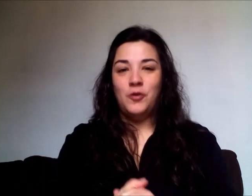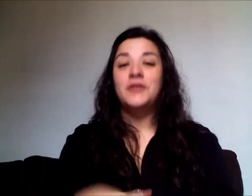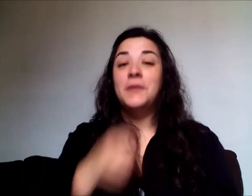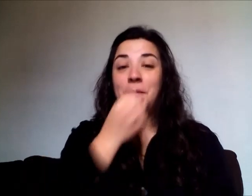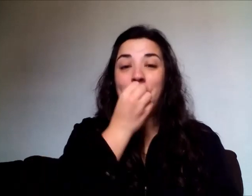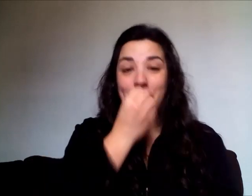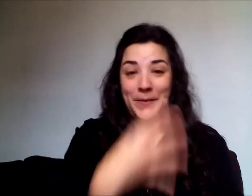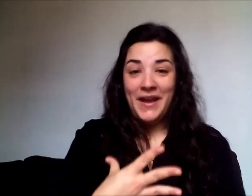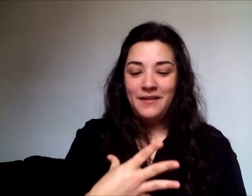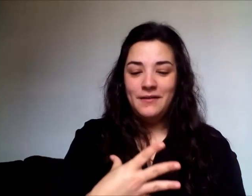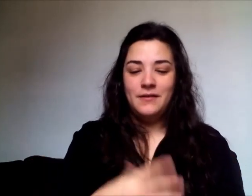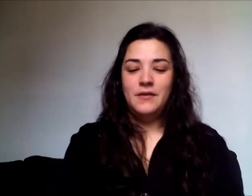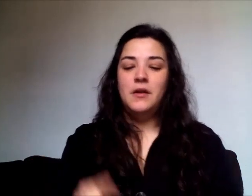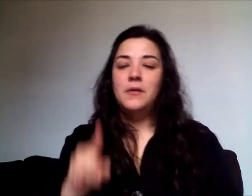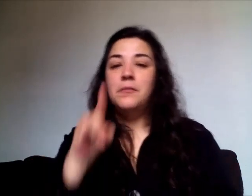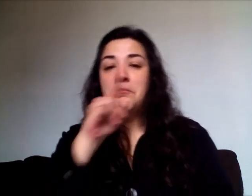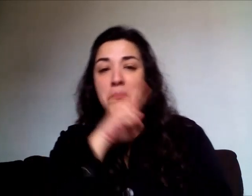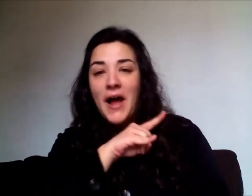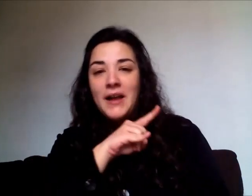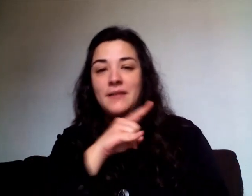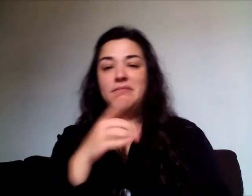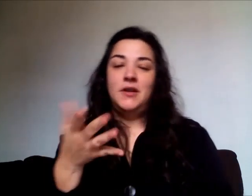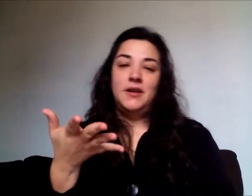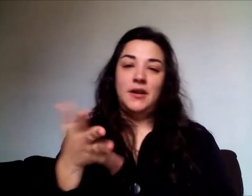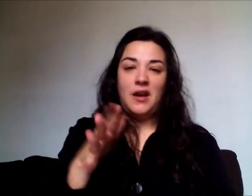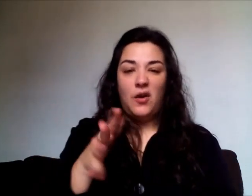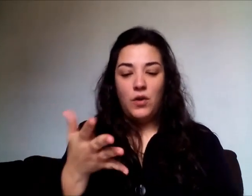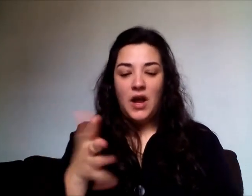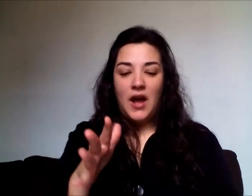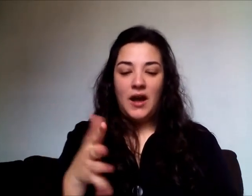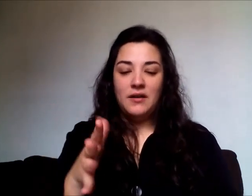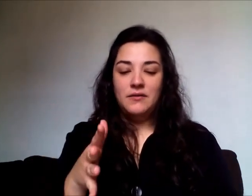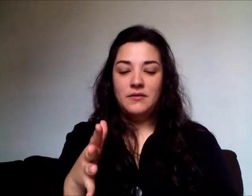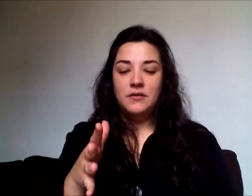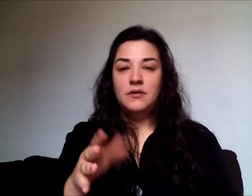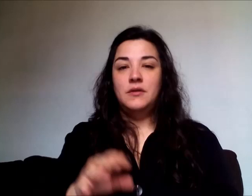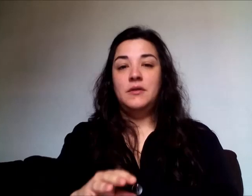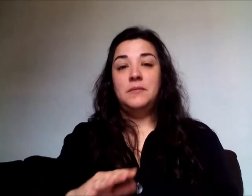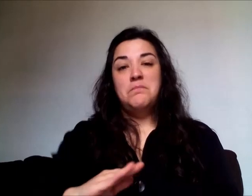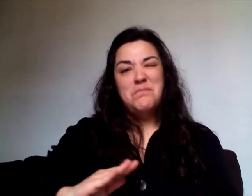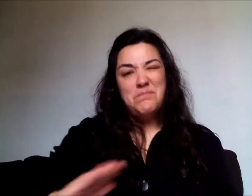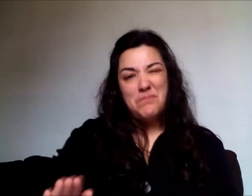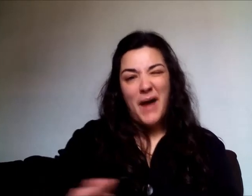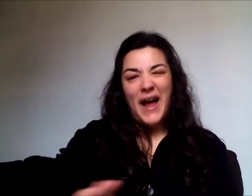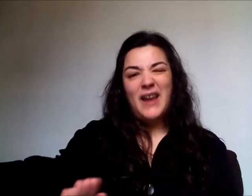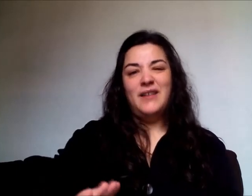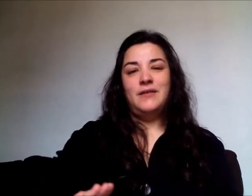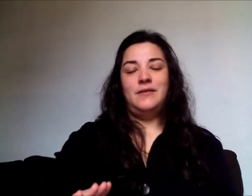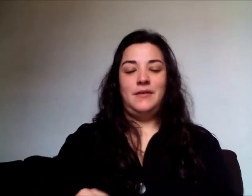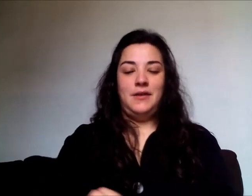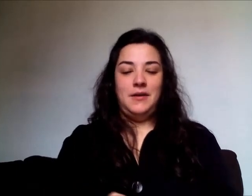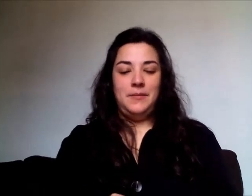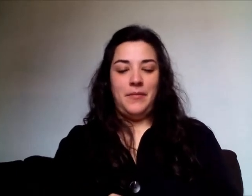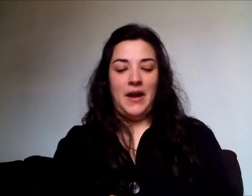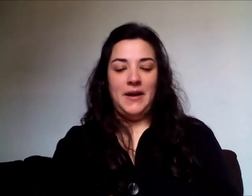decimos? ¿Bien? ¿Mal? ¿Regular? ¿Mal?